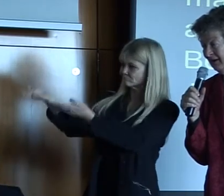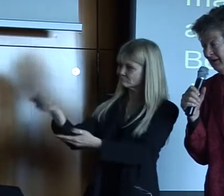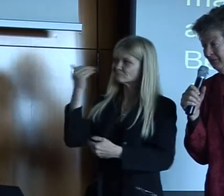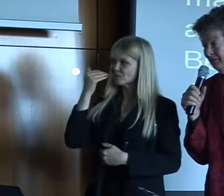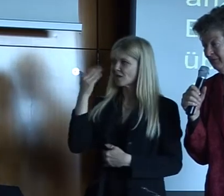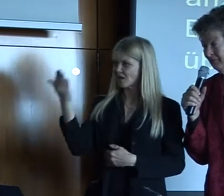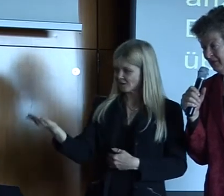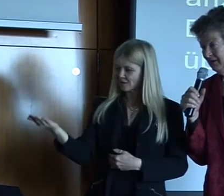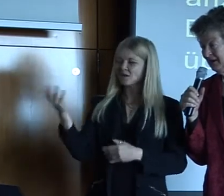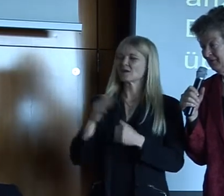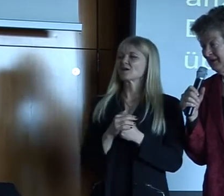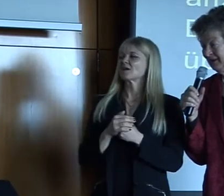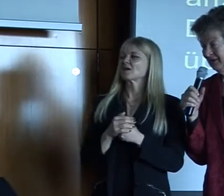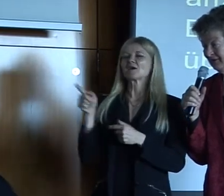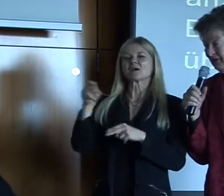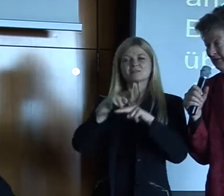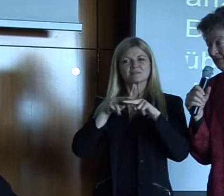Jarmer,